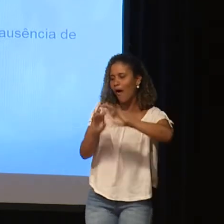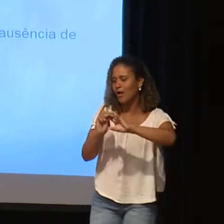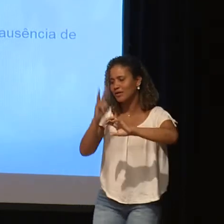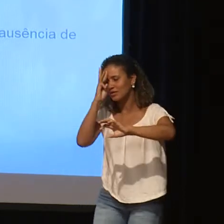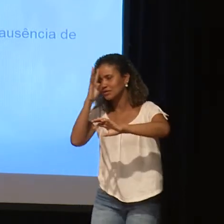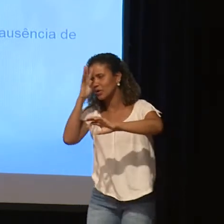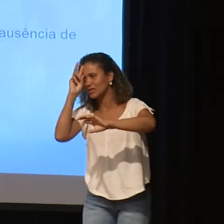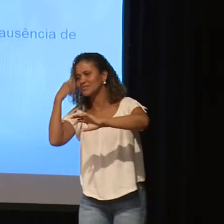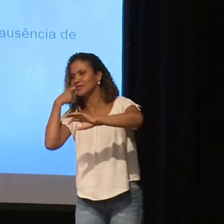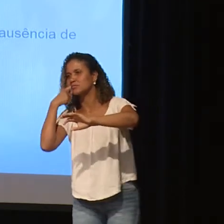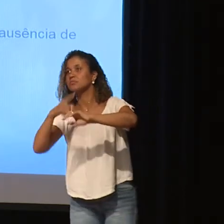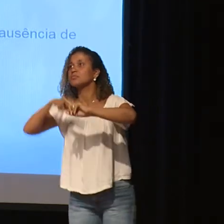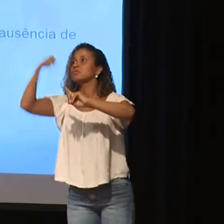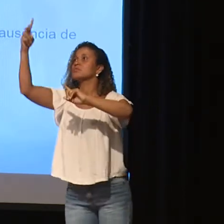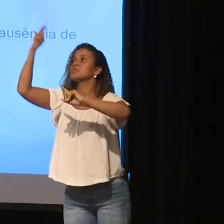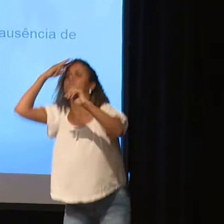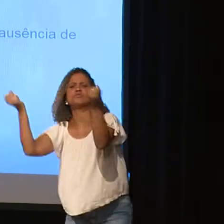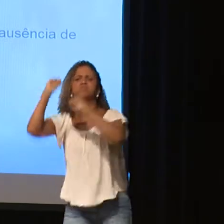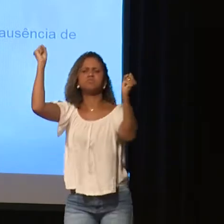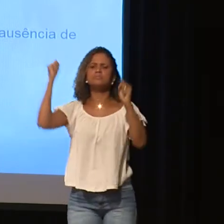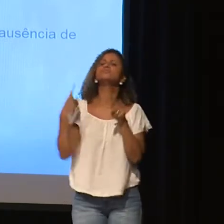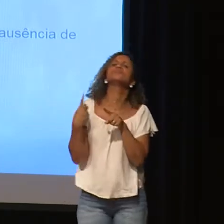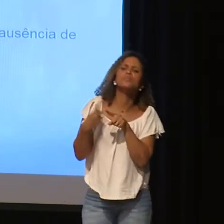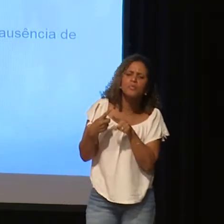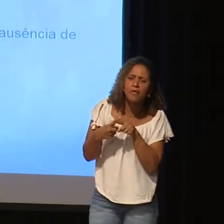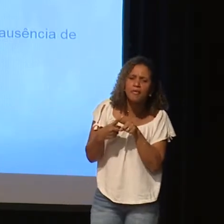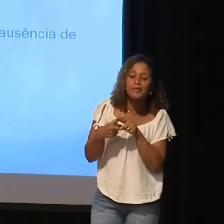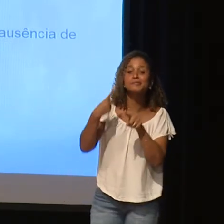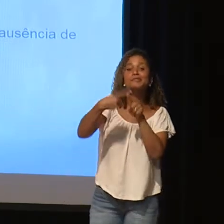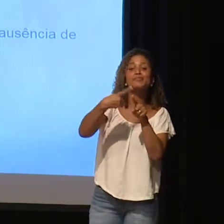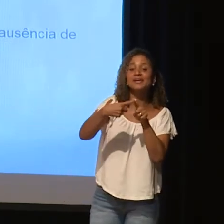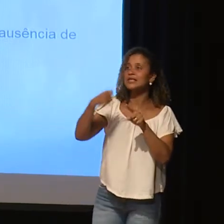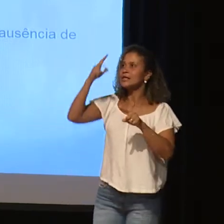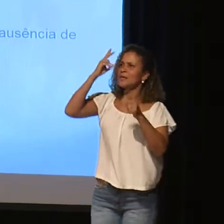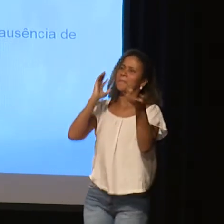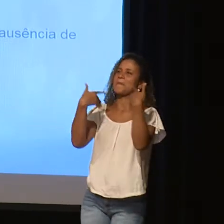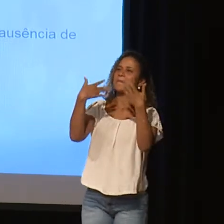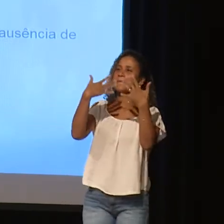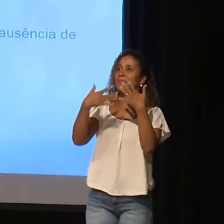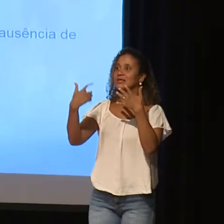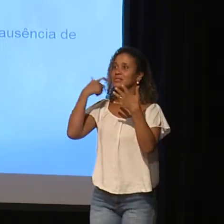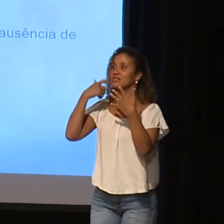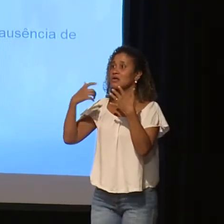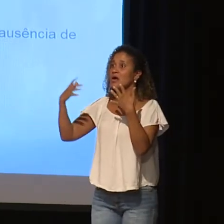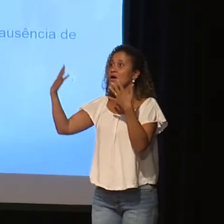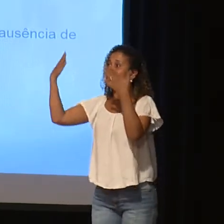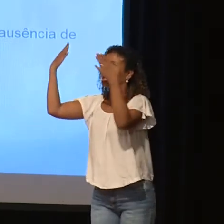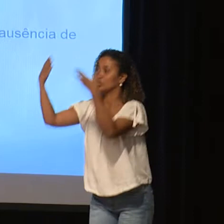a relaxar. Aí, quarta, até a sexta-feira. Mas aí, no final de semana, já havia, então, esse retrocesso. Porque não tinha